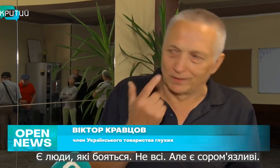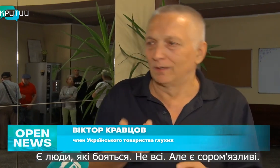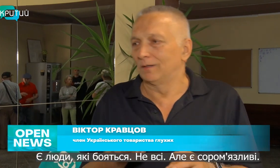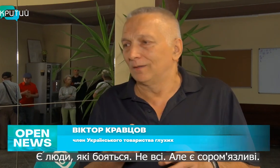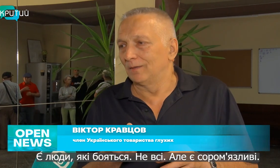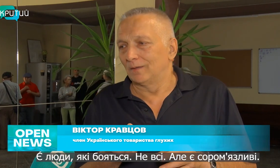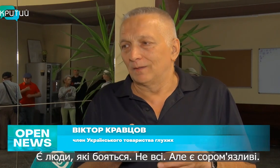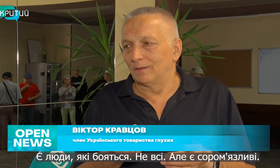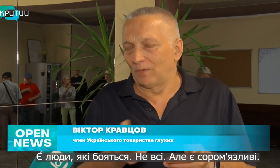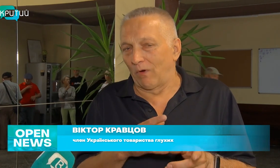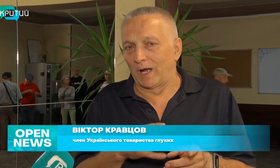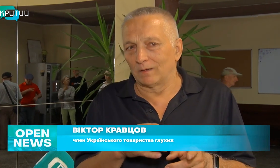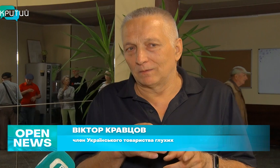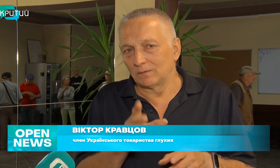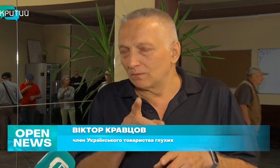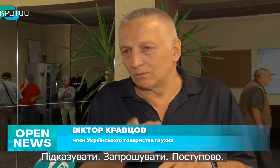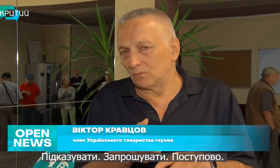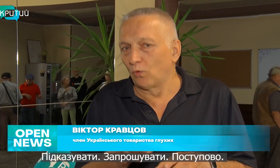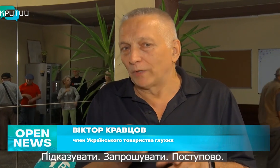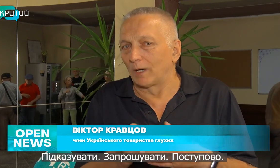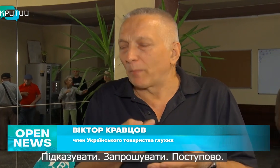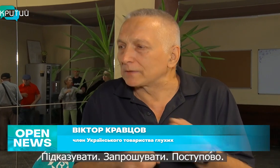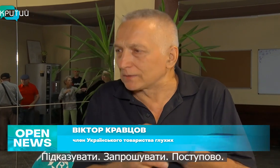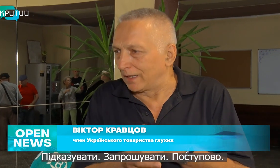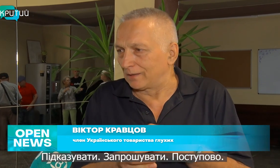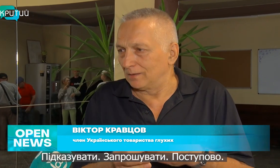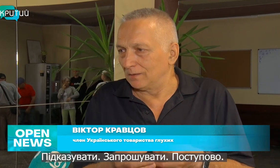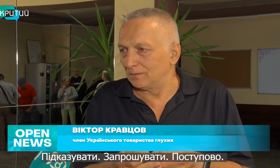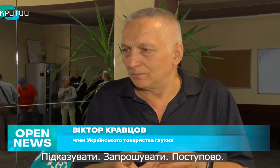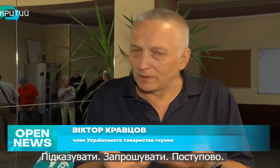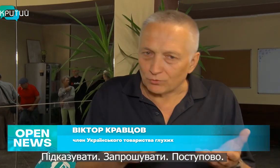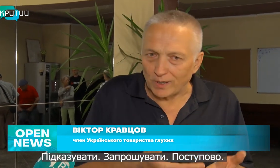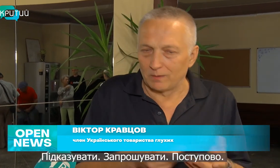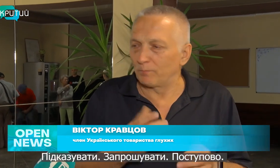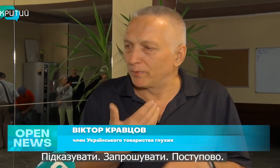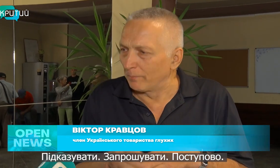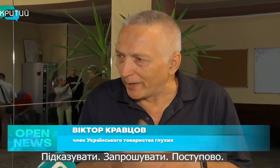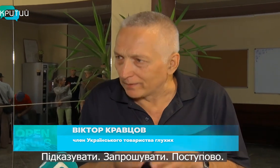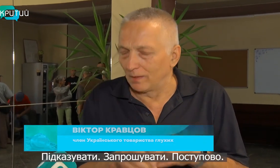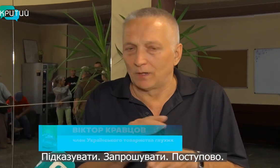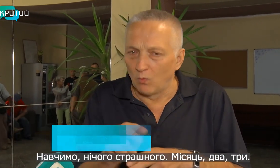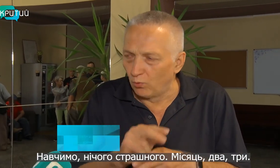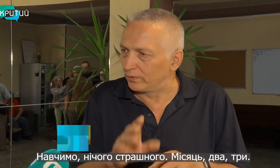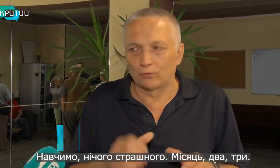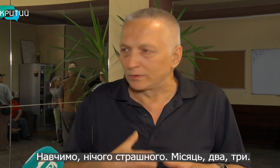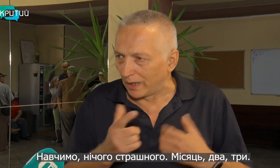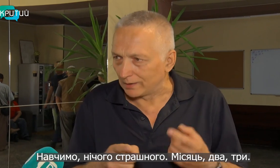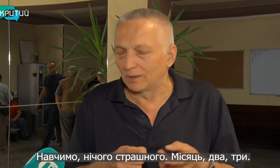Технічні. Буває. Ну, надо подказать, приглашать, постепенно, научить, ничего